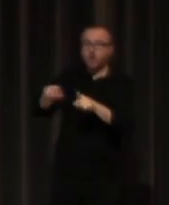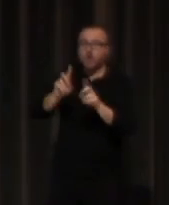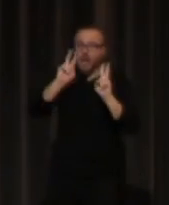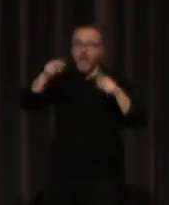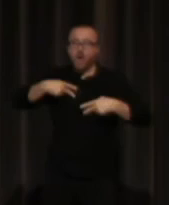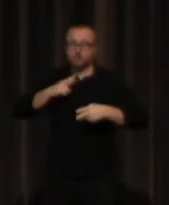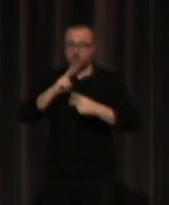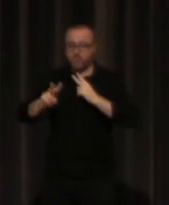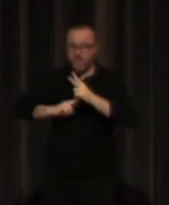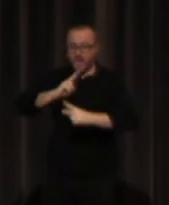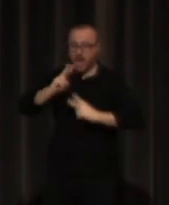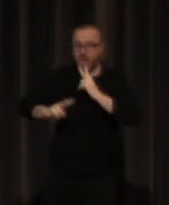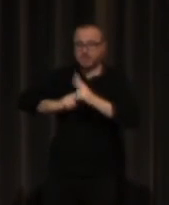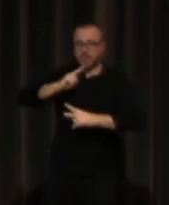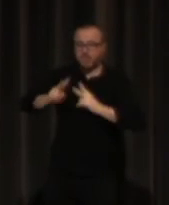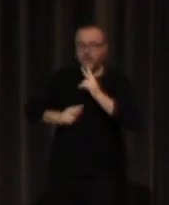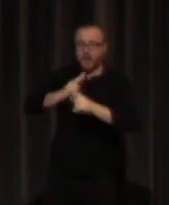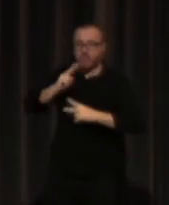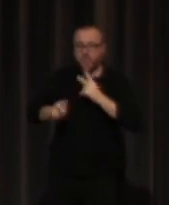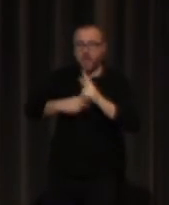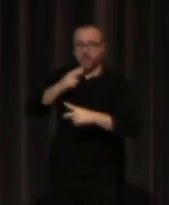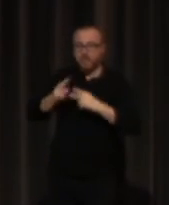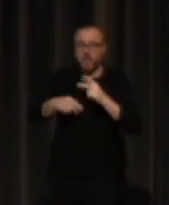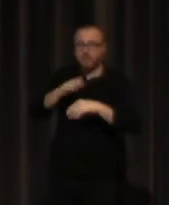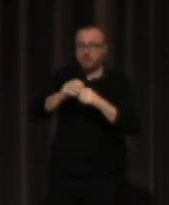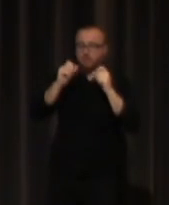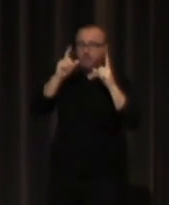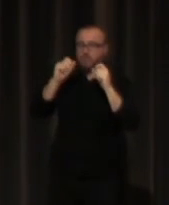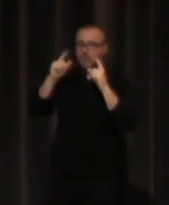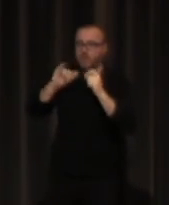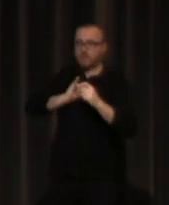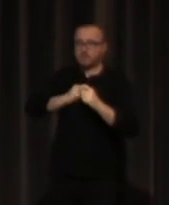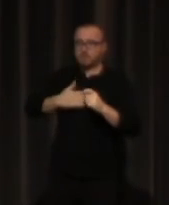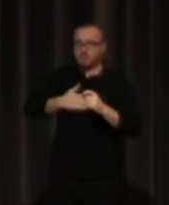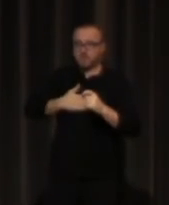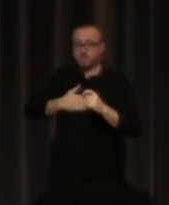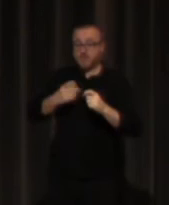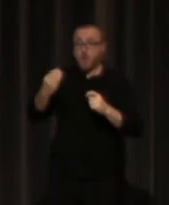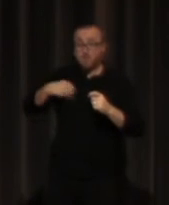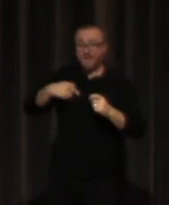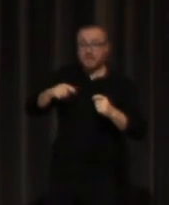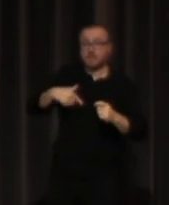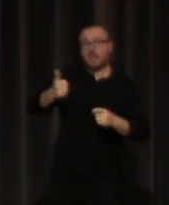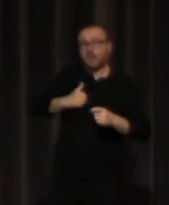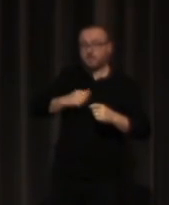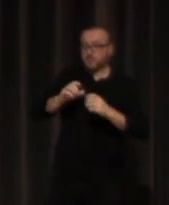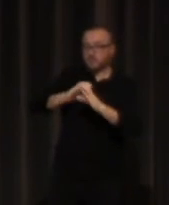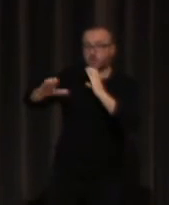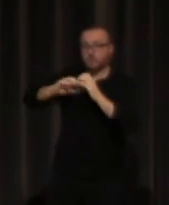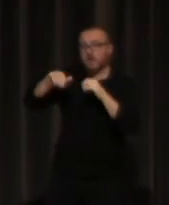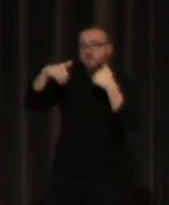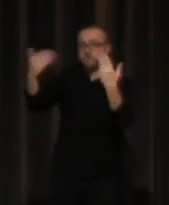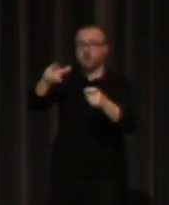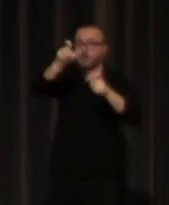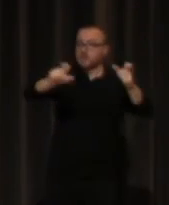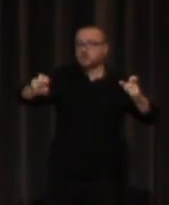text literari llavors es reprodueix també externament. La complicitat entre l'autor i el